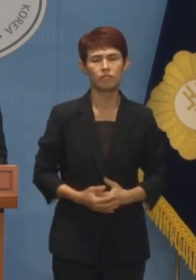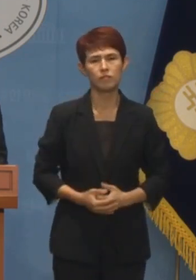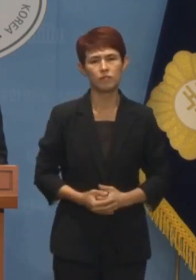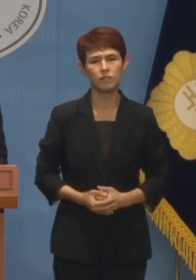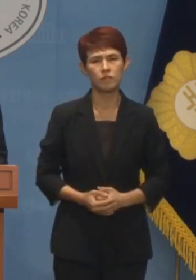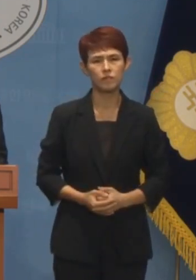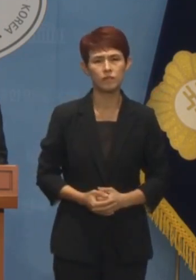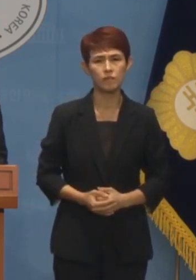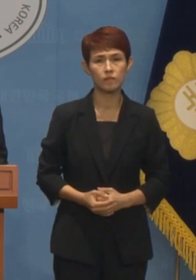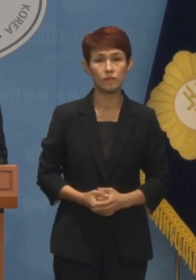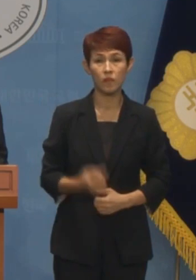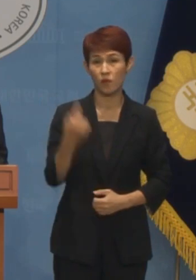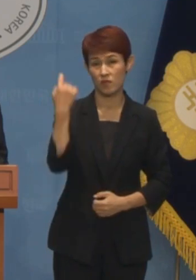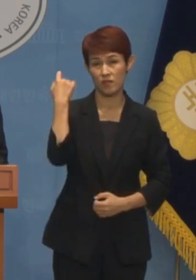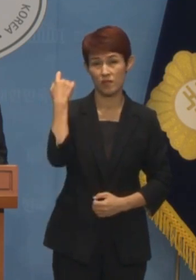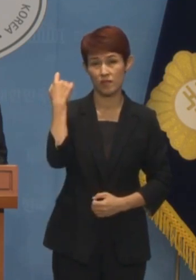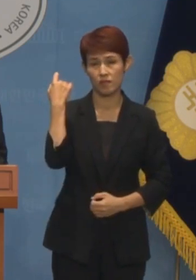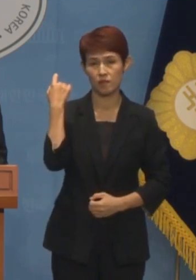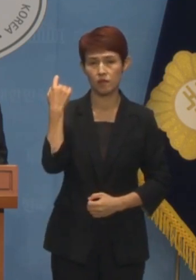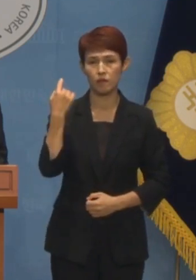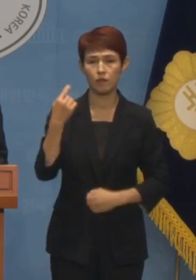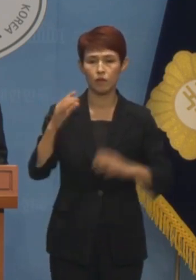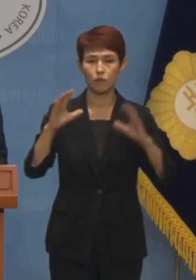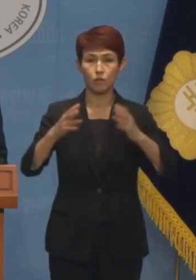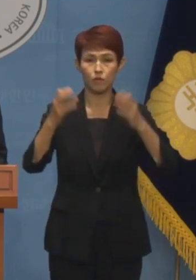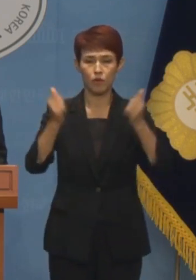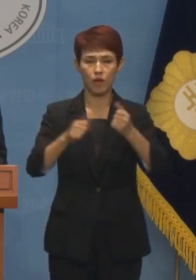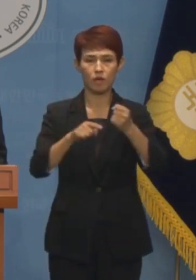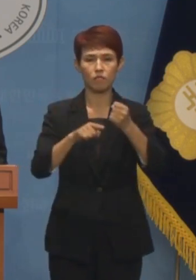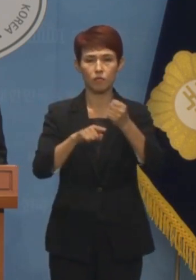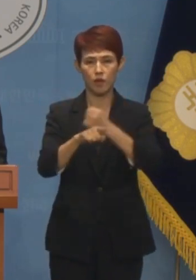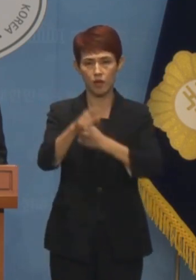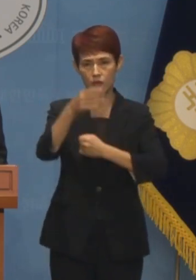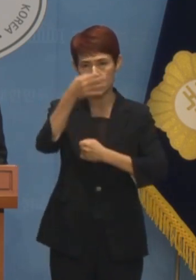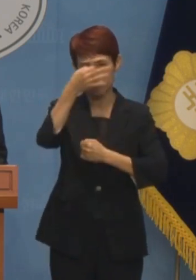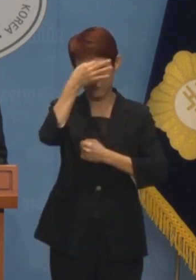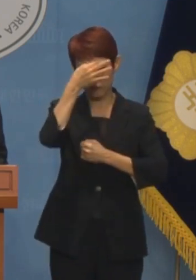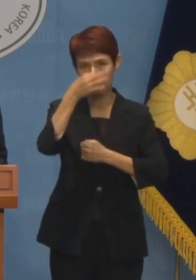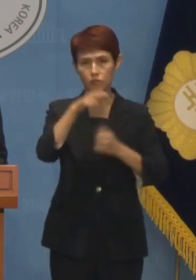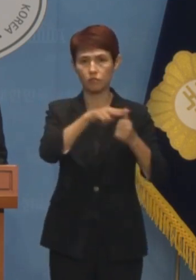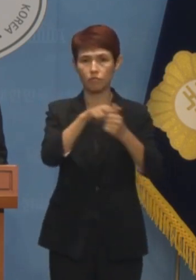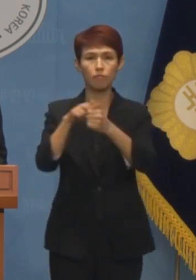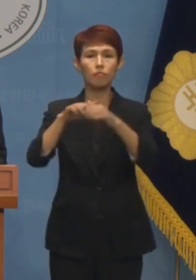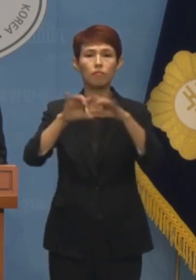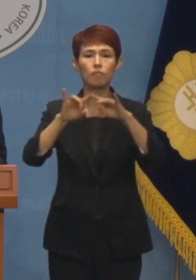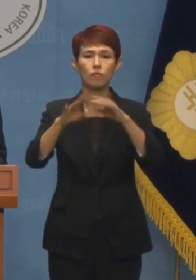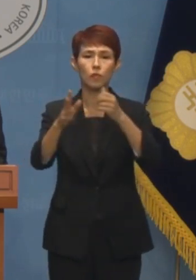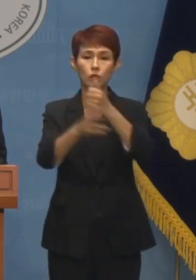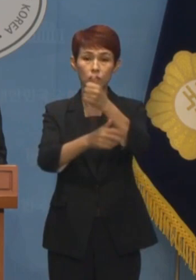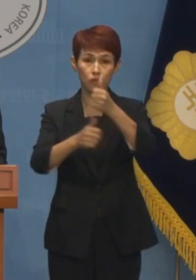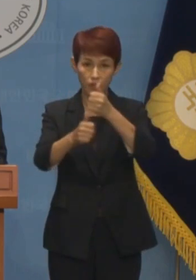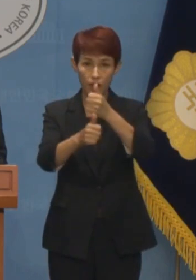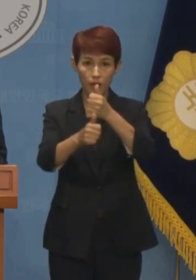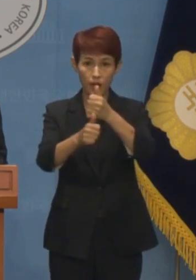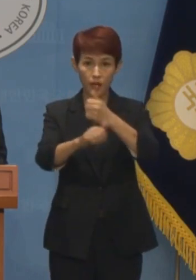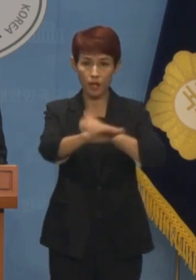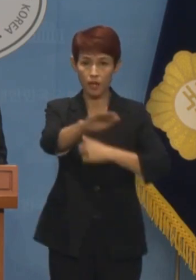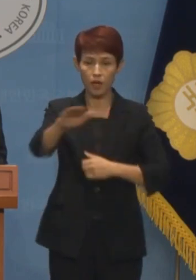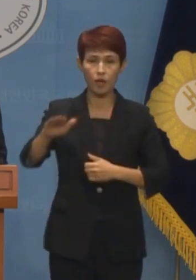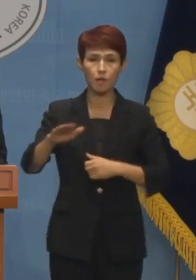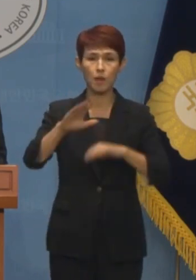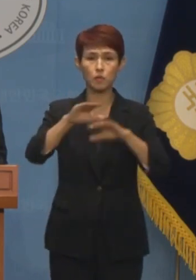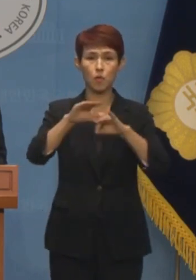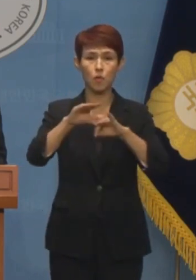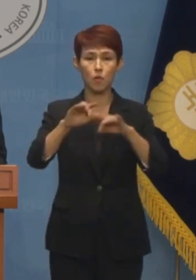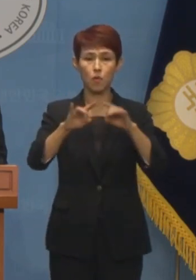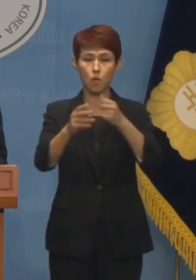않겠습니다 어제 국회 과학기술 정보 방송 통신위원회 위원들이 방통이 현장